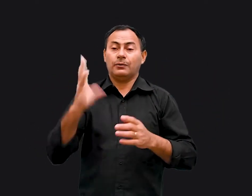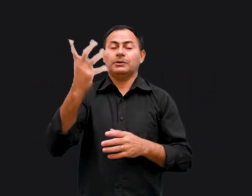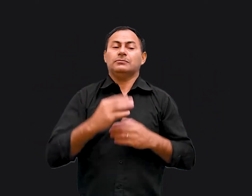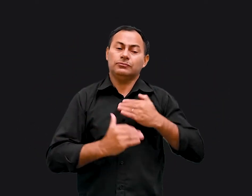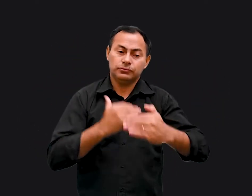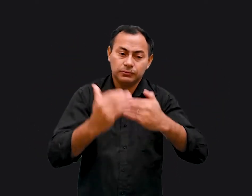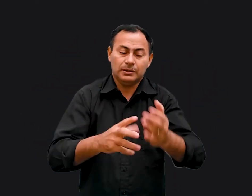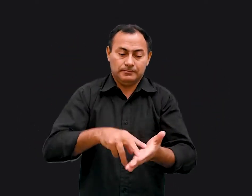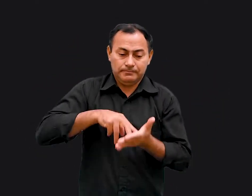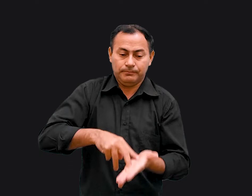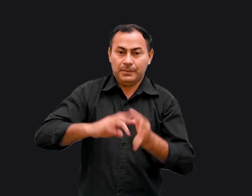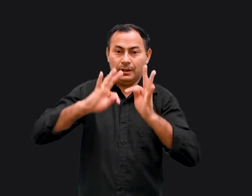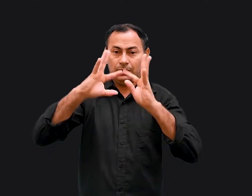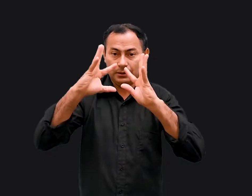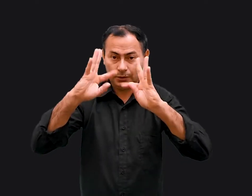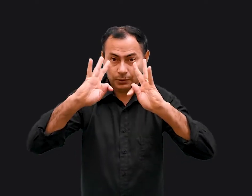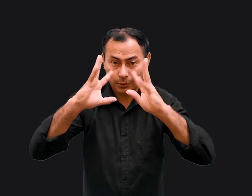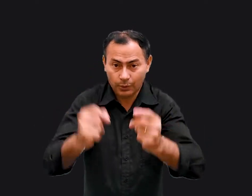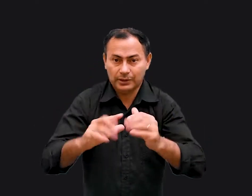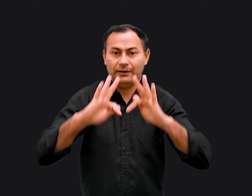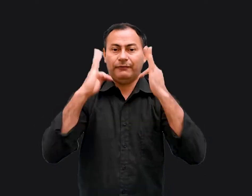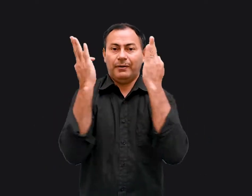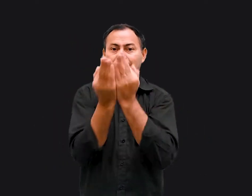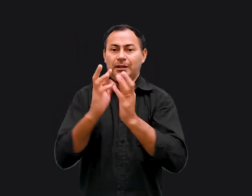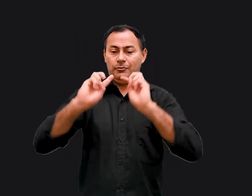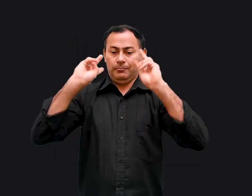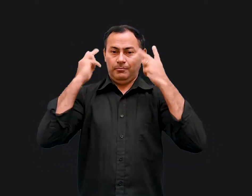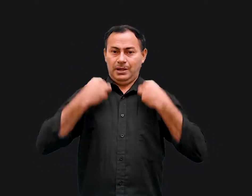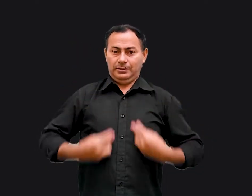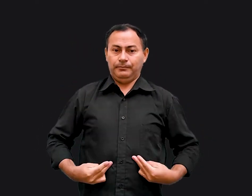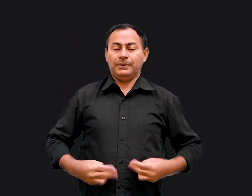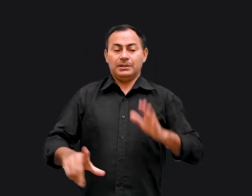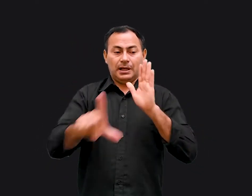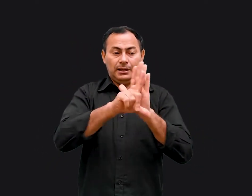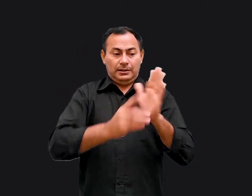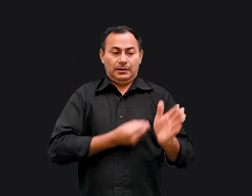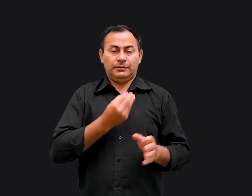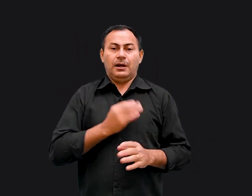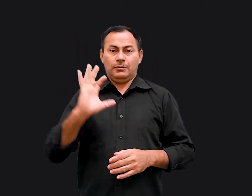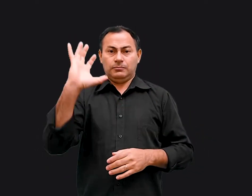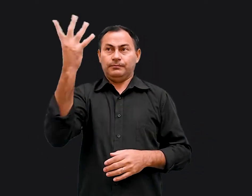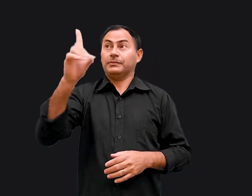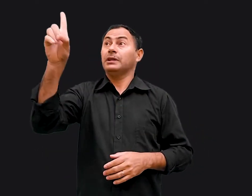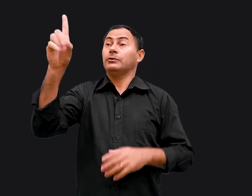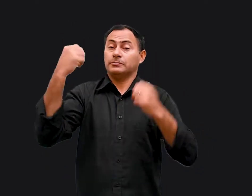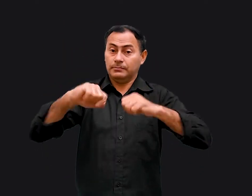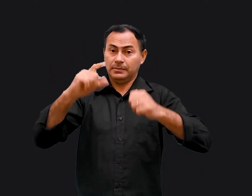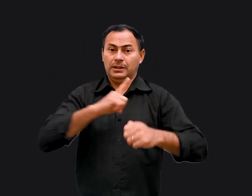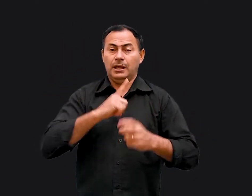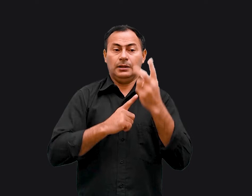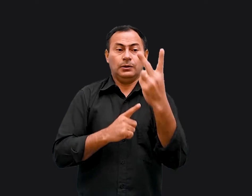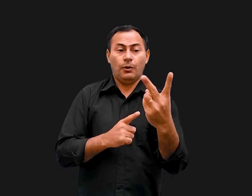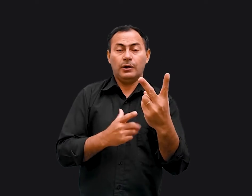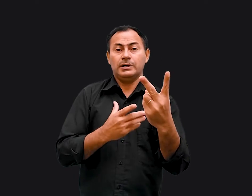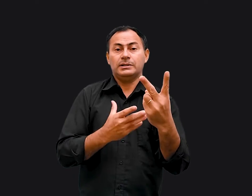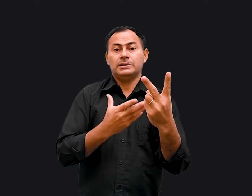e sustenta toda a família humana. Para que essa lei da vida funcione, Deus precisa ter dois pais